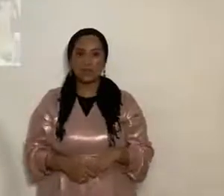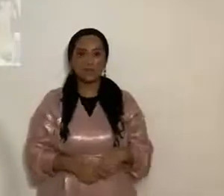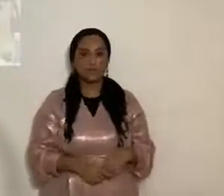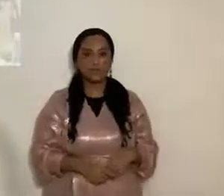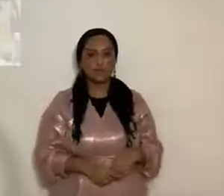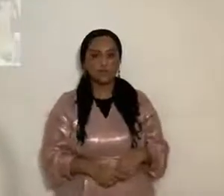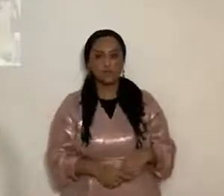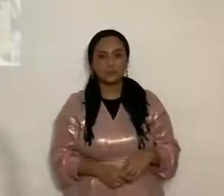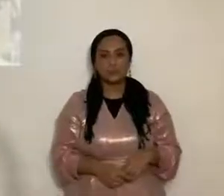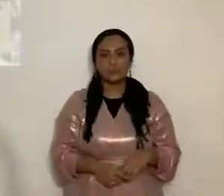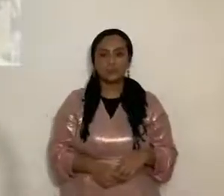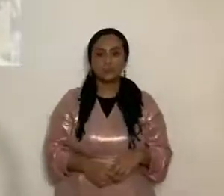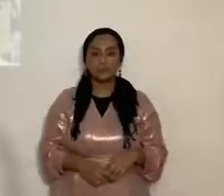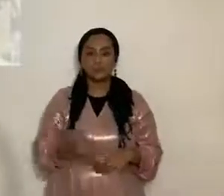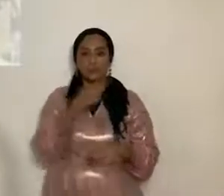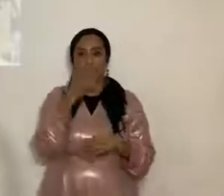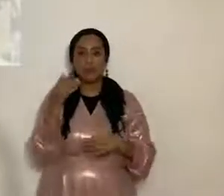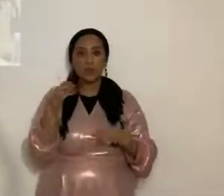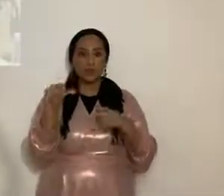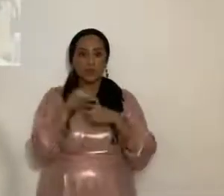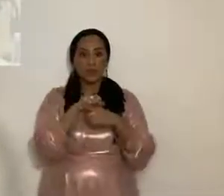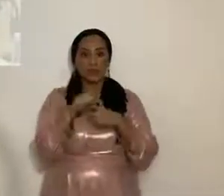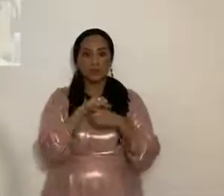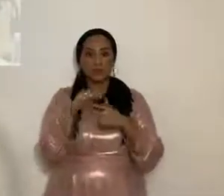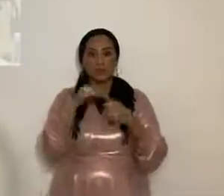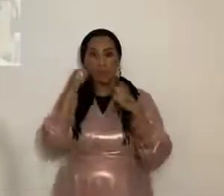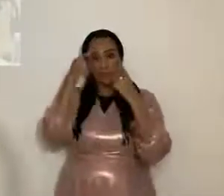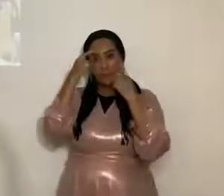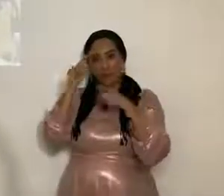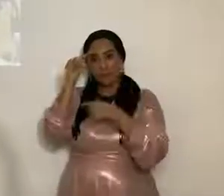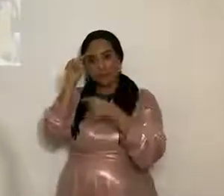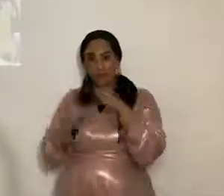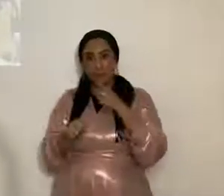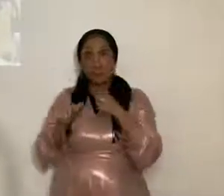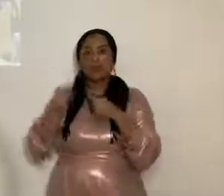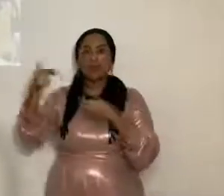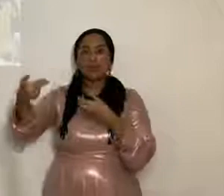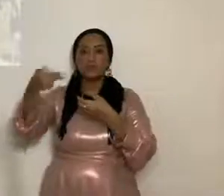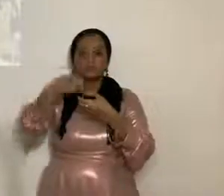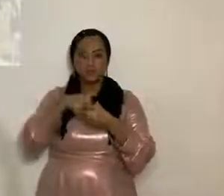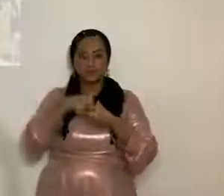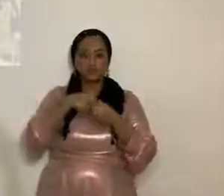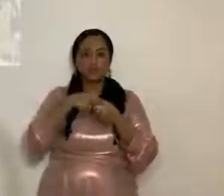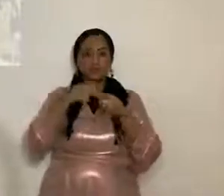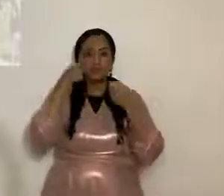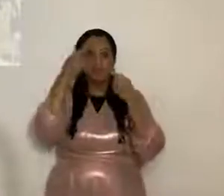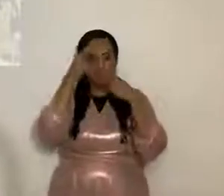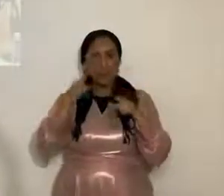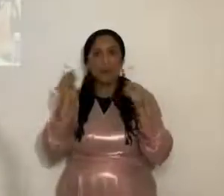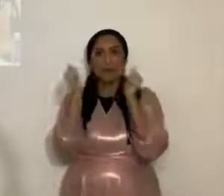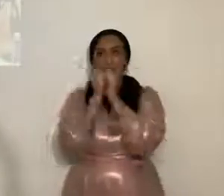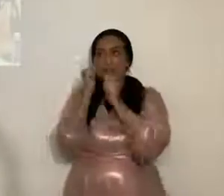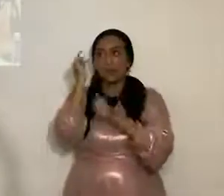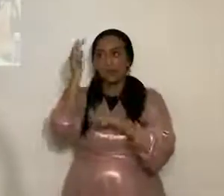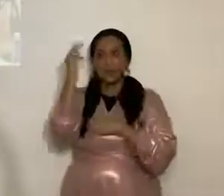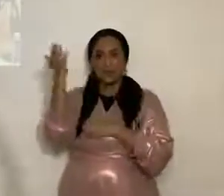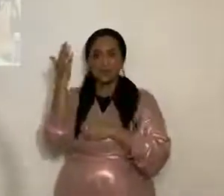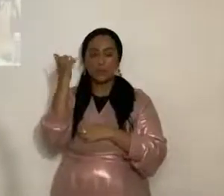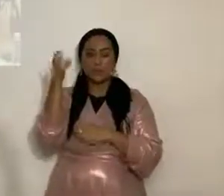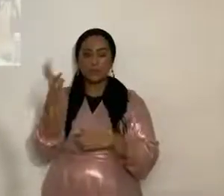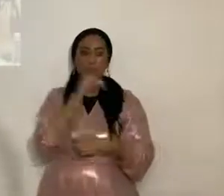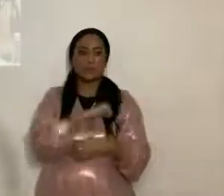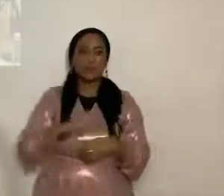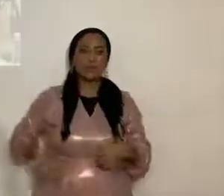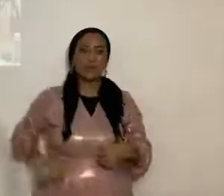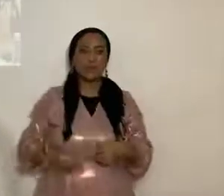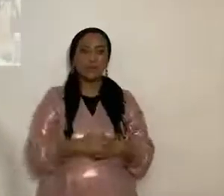Aleluya. El practicar el pacto de la circuncisión es eso, entrar al pacto con Yahweh directamente, con Yahshua